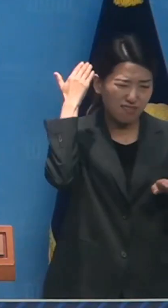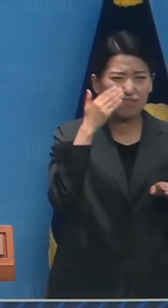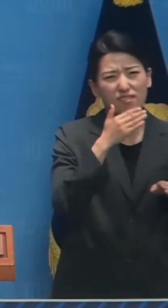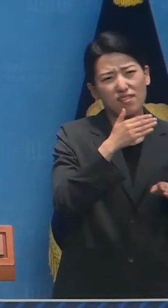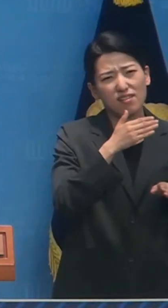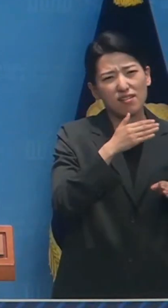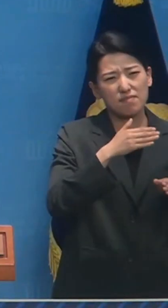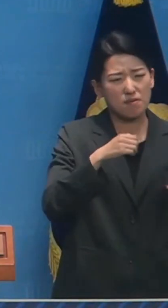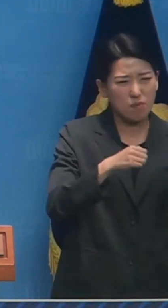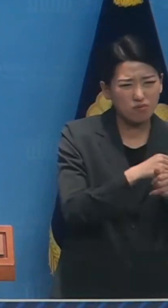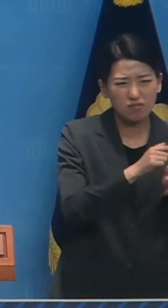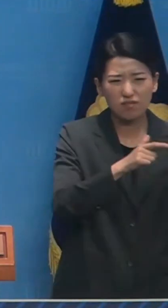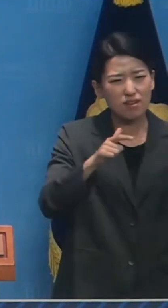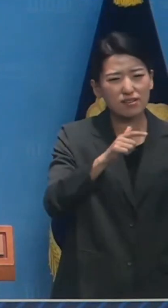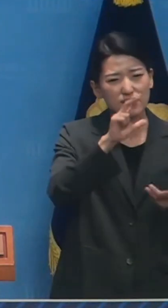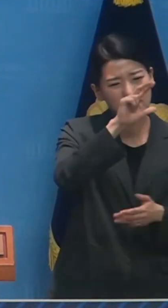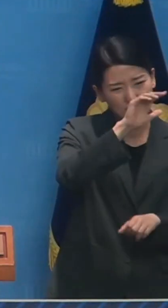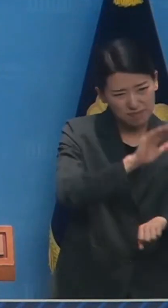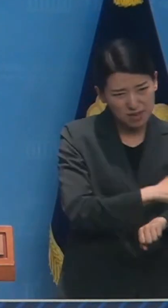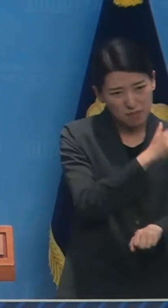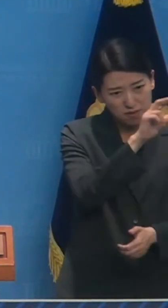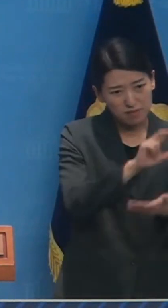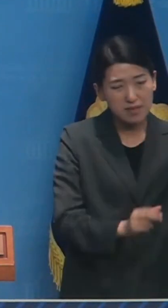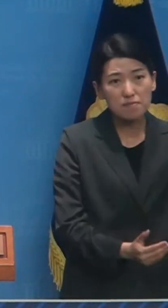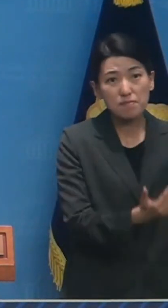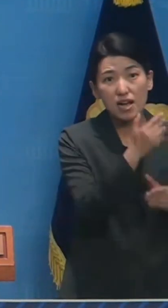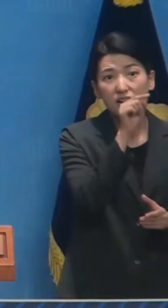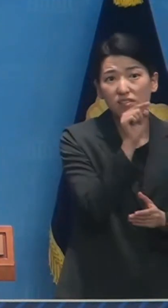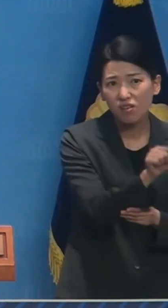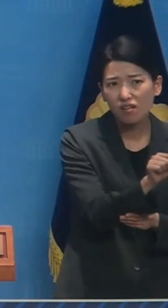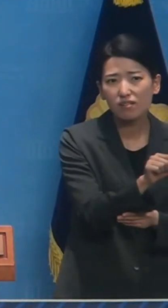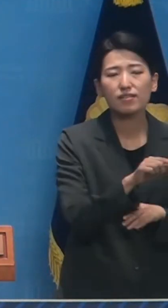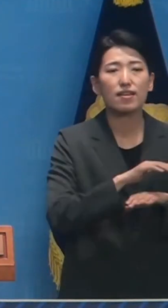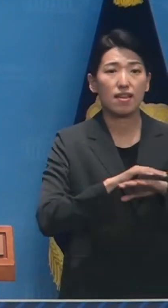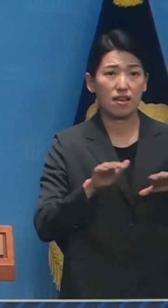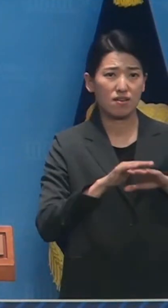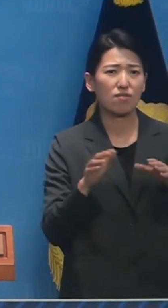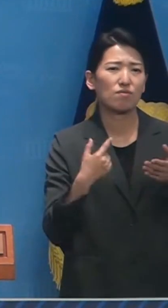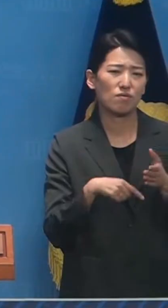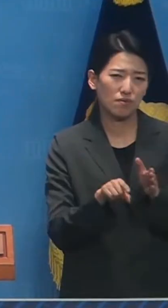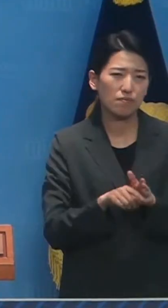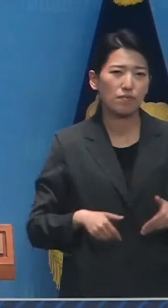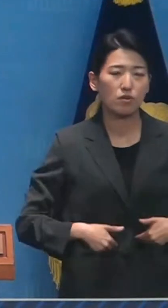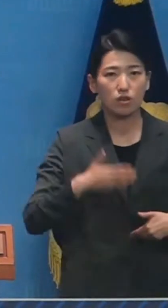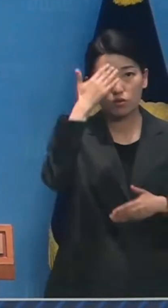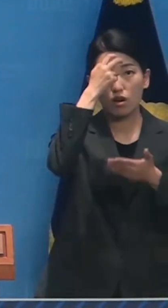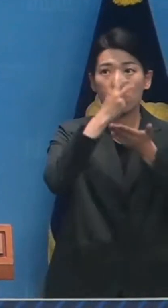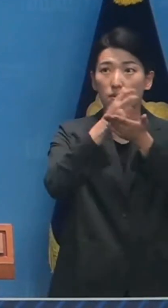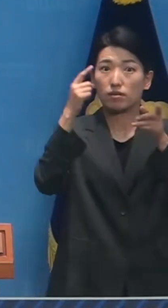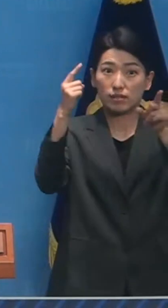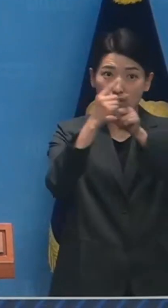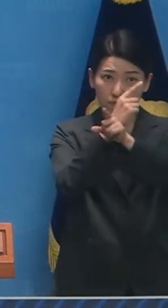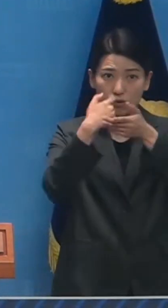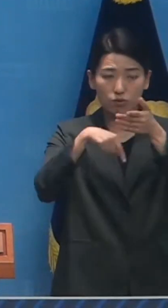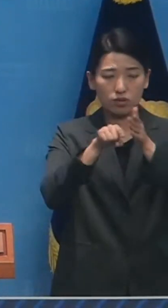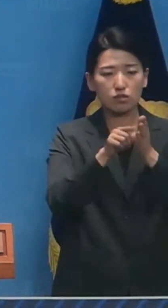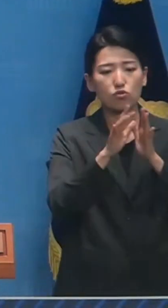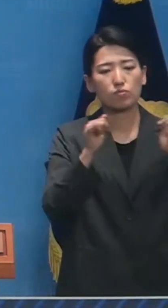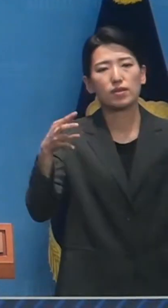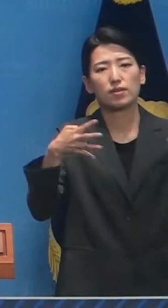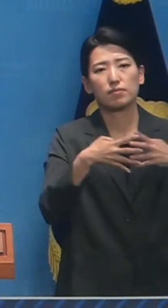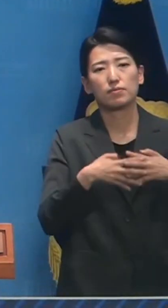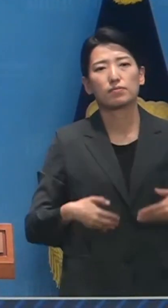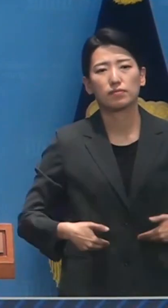군부독재의 유신헌법에서 대통령 직선제만 개헌한 우리 헌법의 전면적 개헌을 위한 국민 합의를